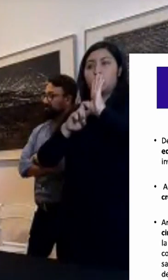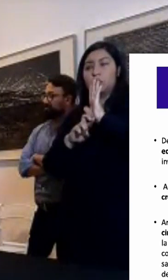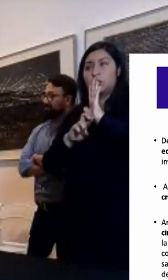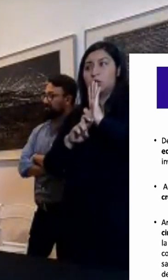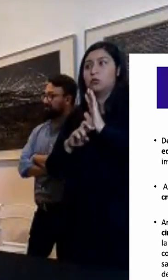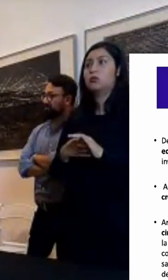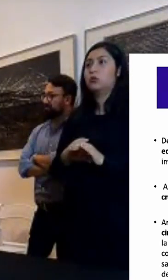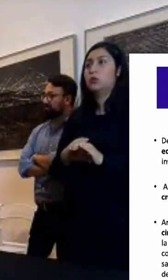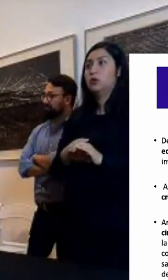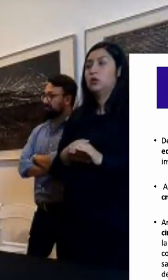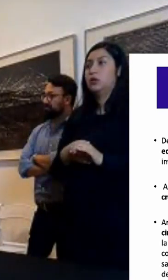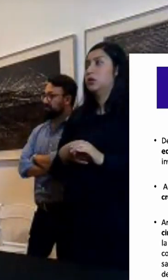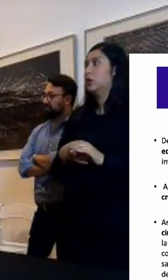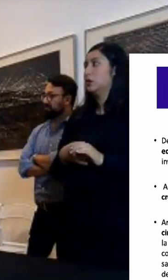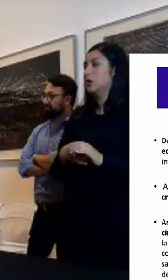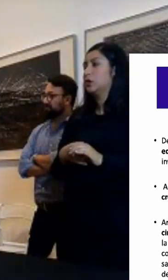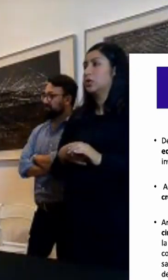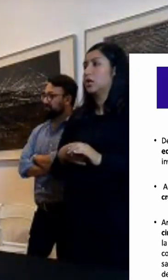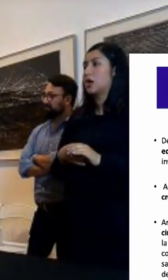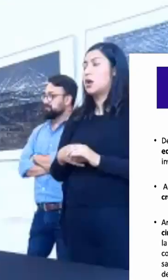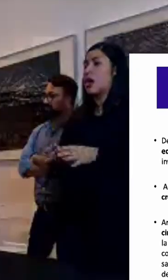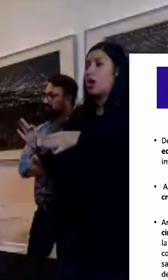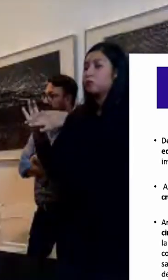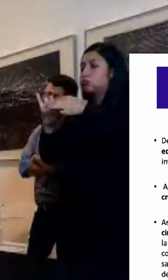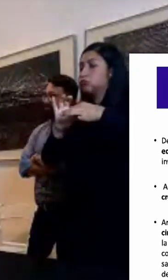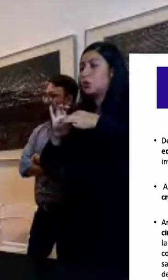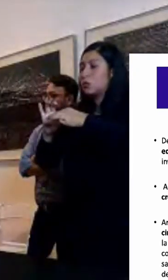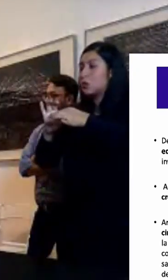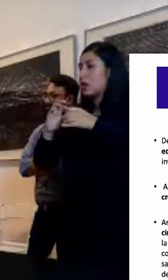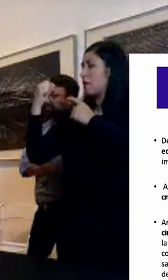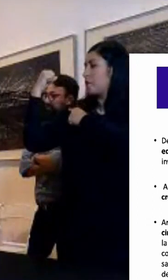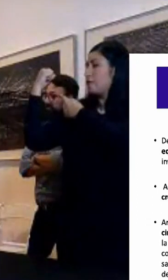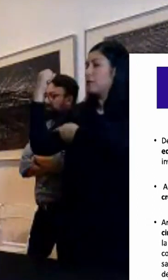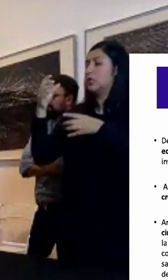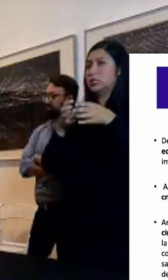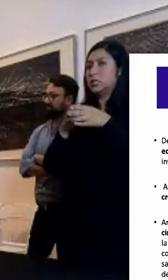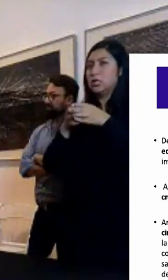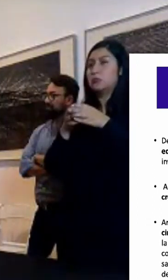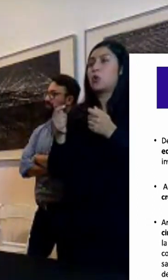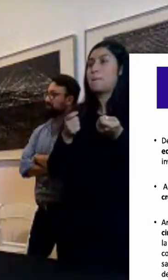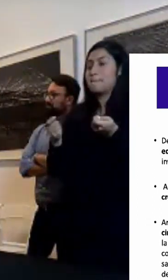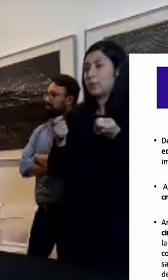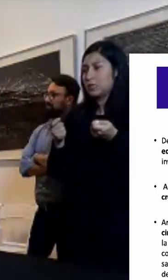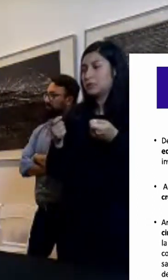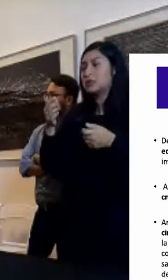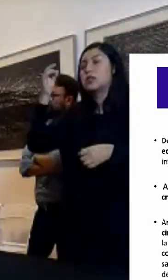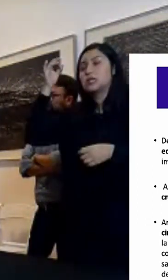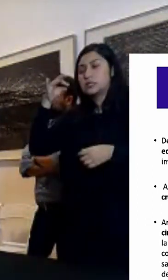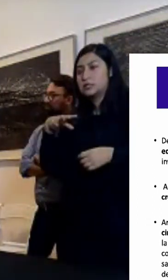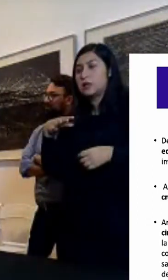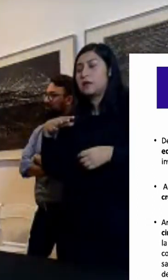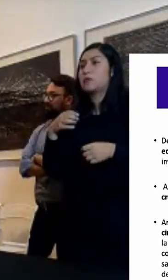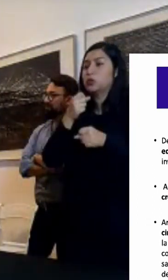como decía anteriormente, aunar las fuerzas de la implementación. Sabemos que estos espacios trabajan en distintas disciplinas del